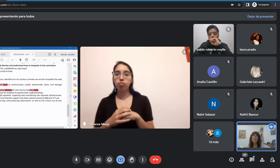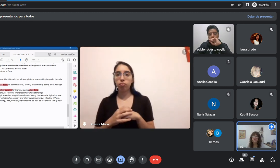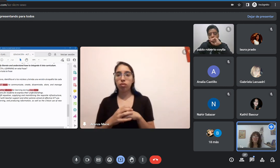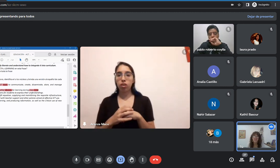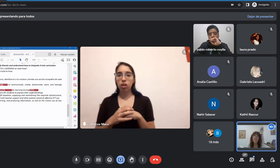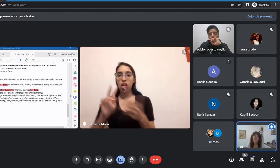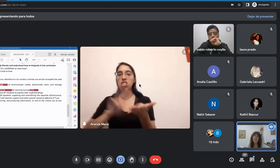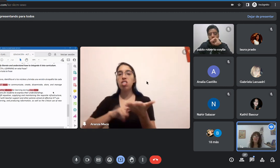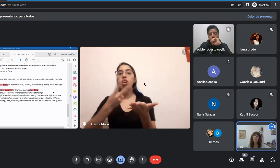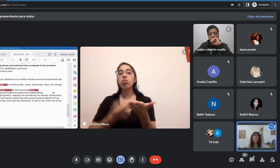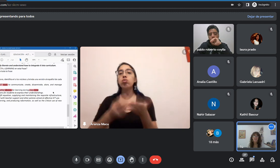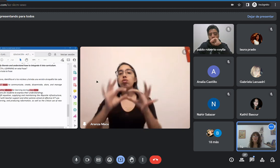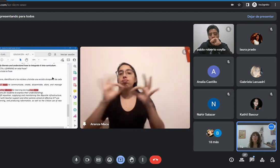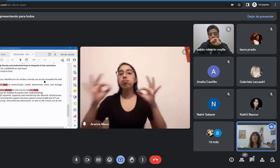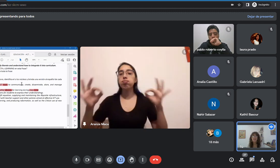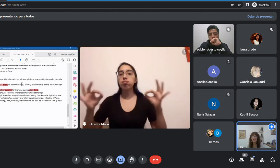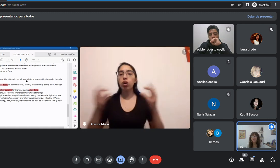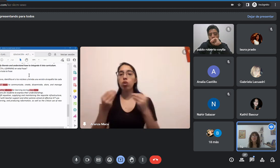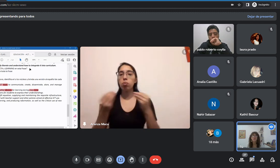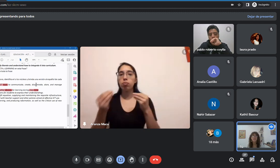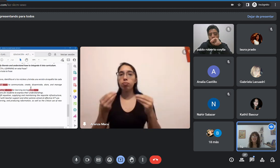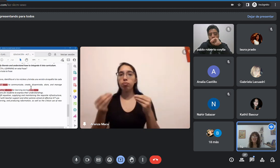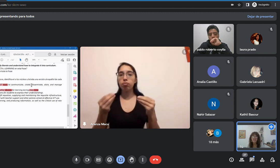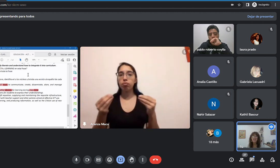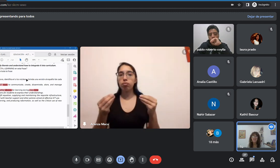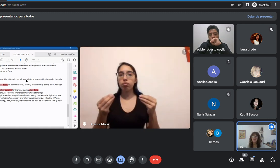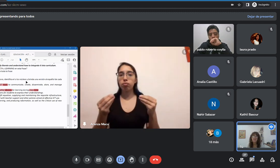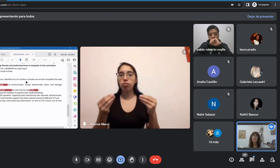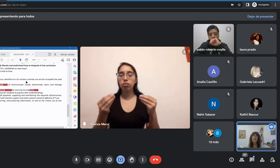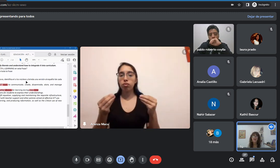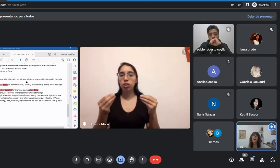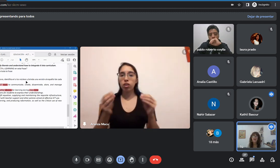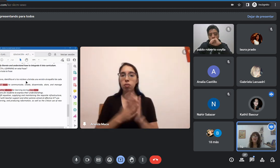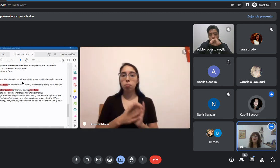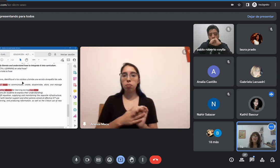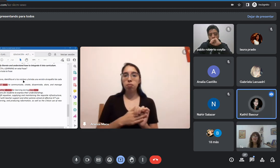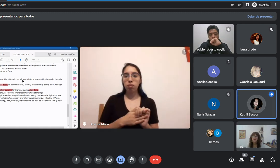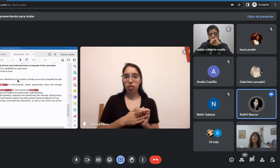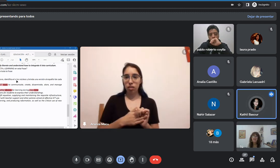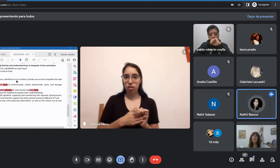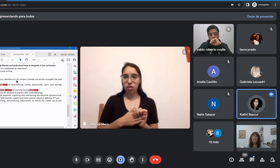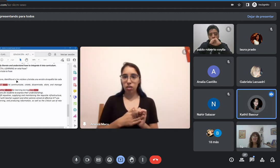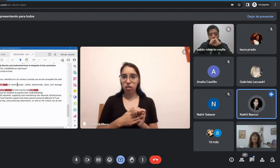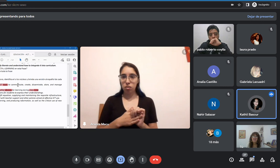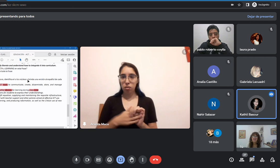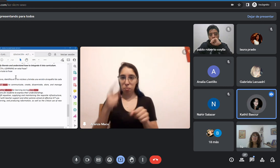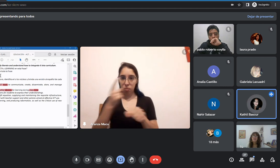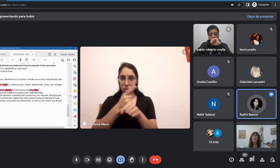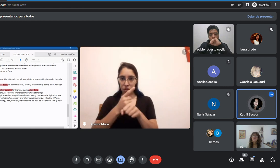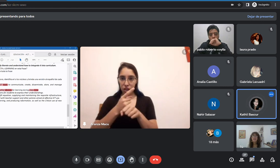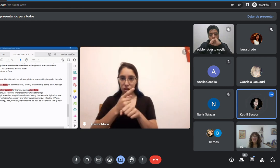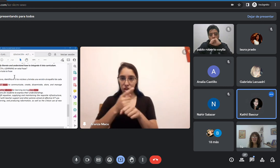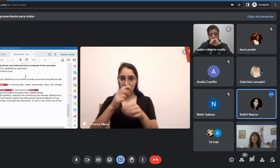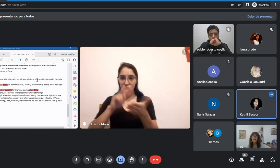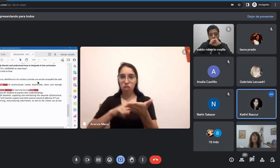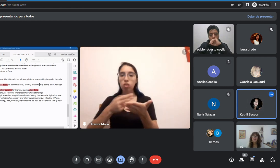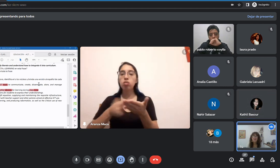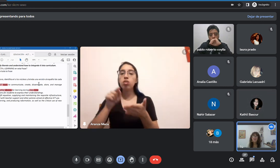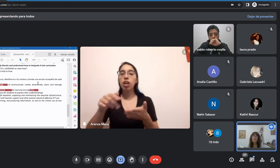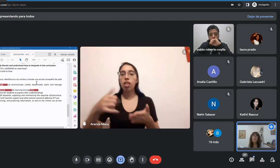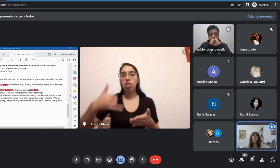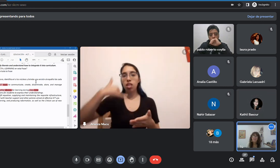de esta frase? Los teléfonos inteligentes, partimos de acá. De los propios de los estudiantes. Claro.